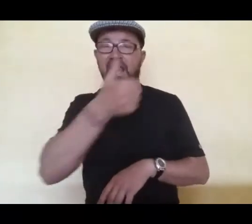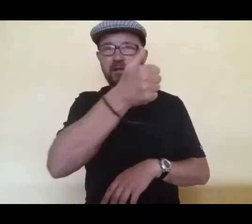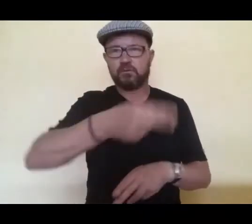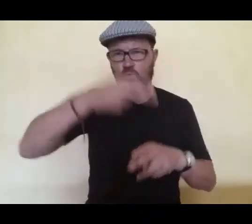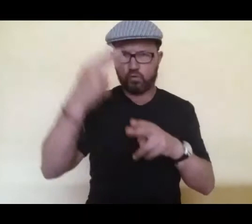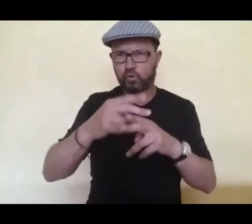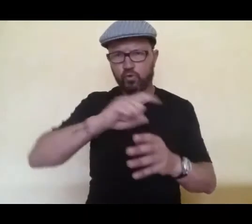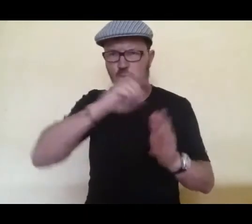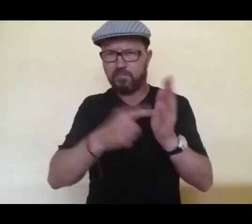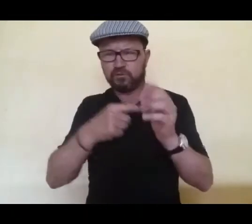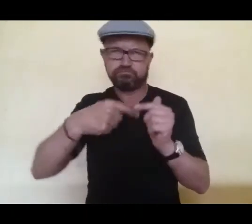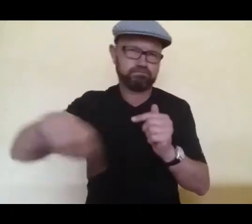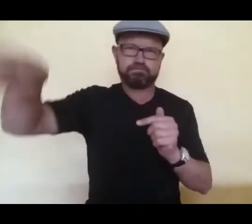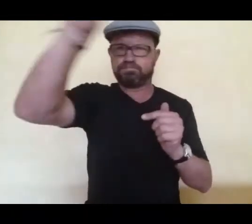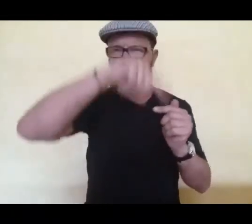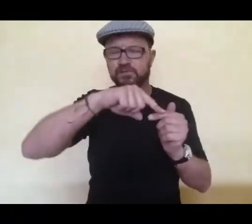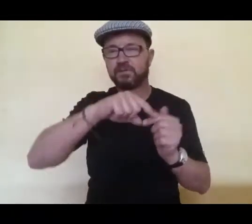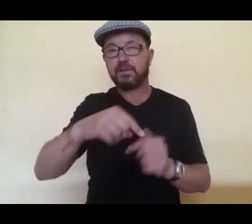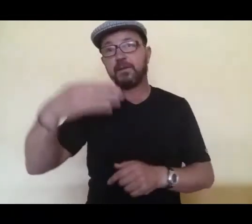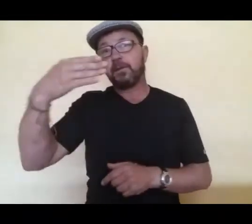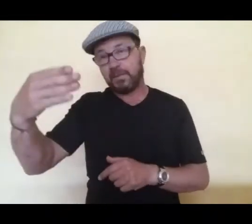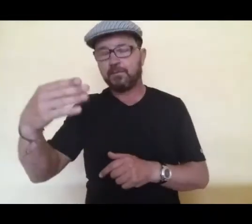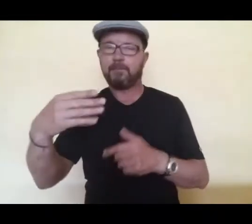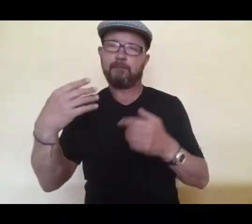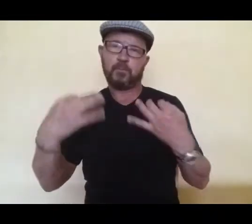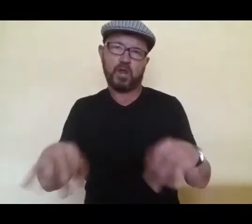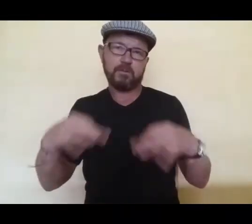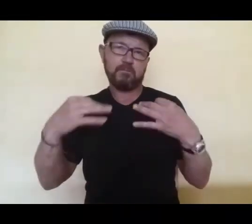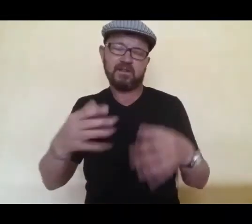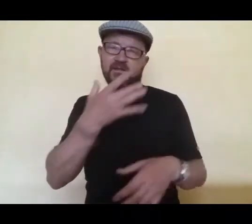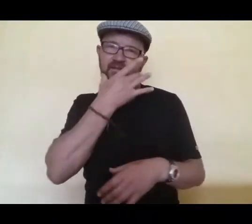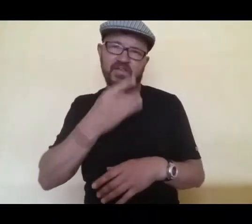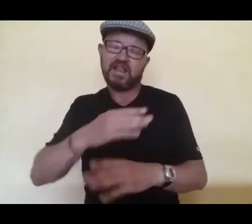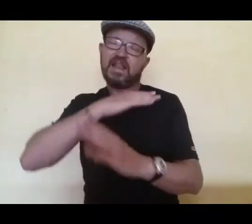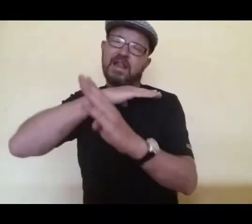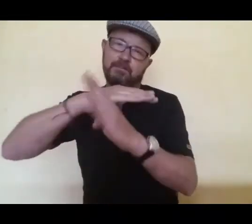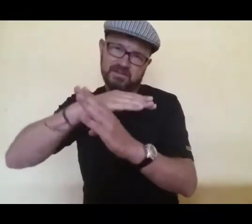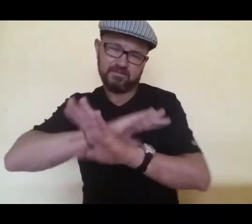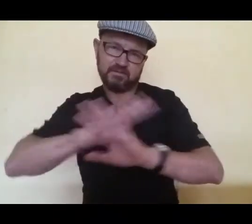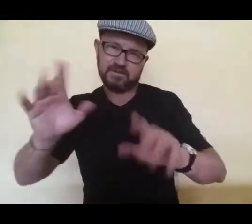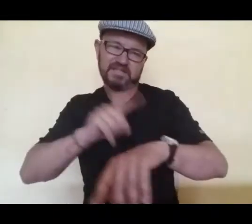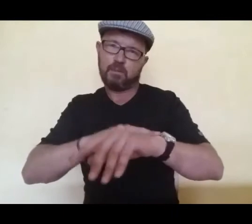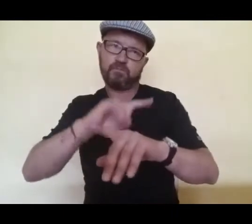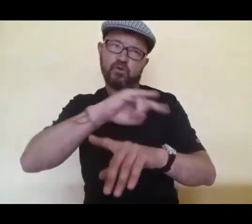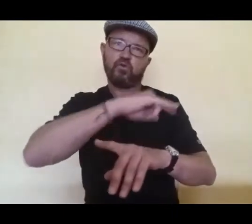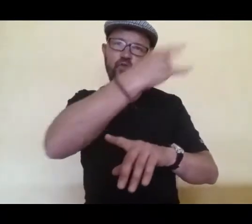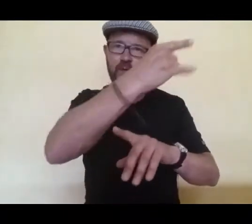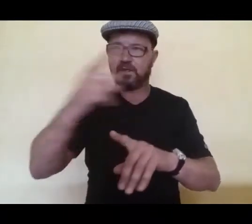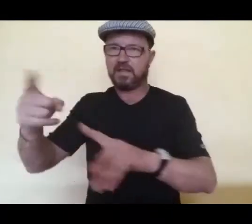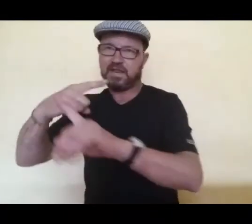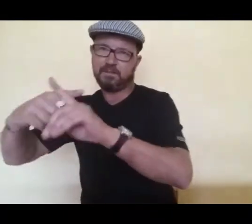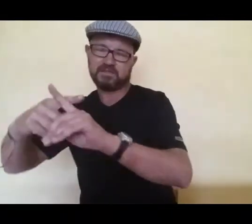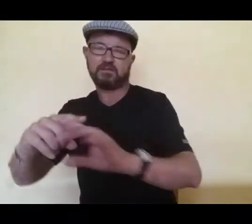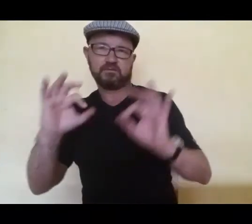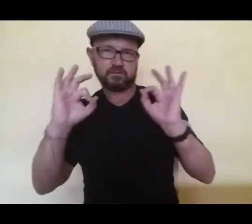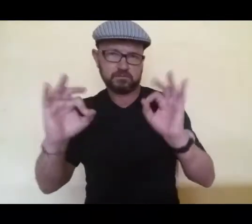mayo se tiene que aportar la documentación para tomar las decisiones en esas normas de